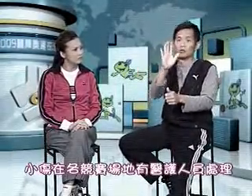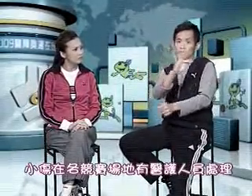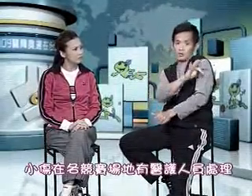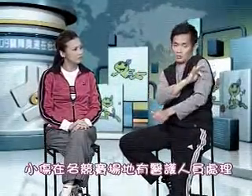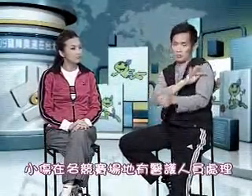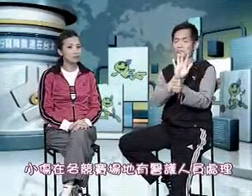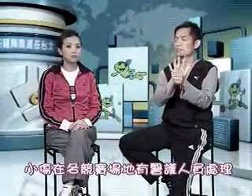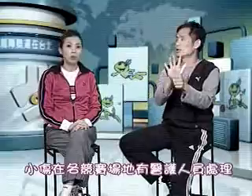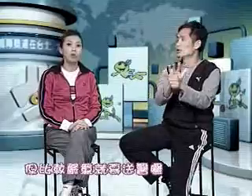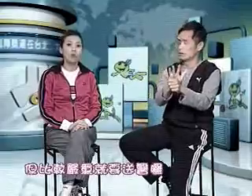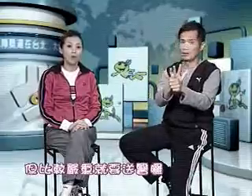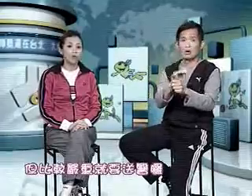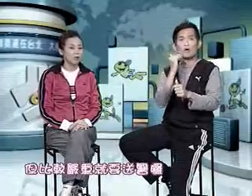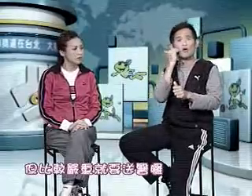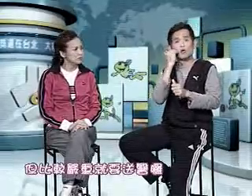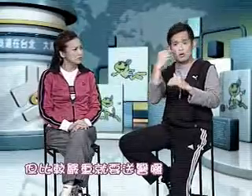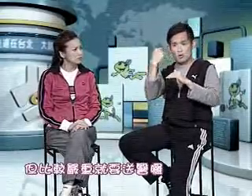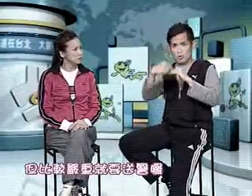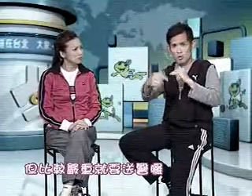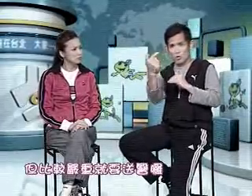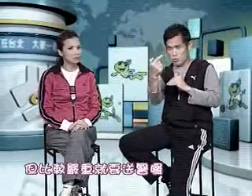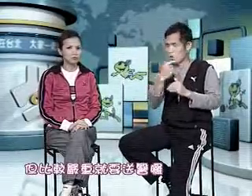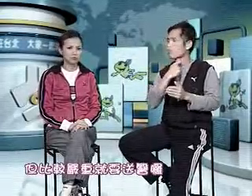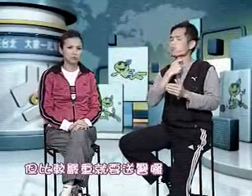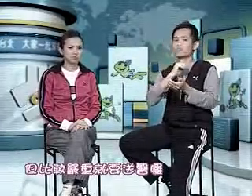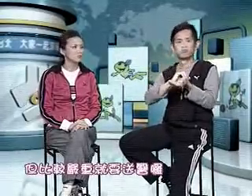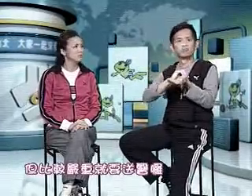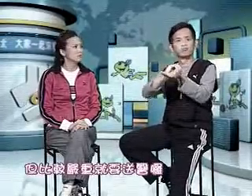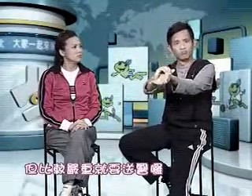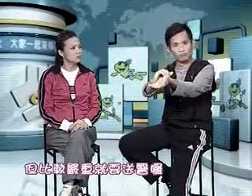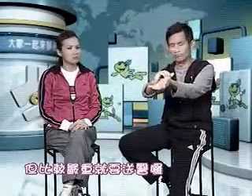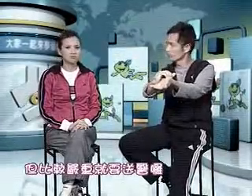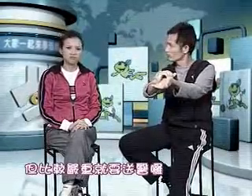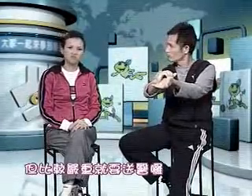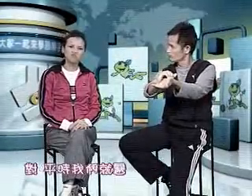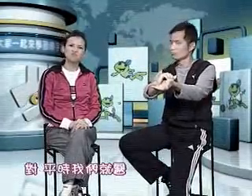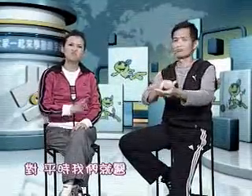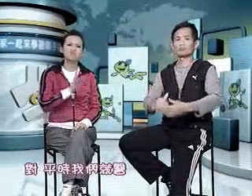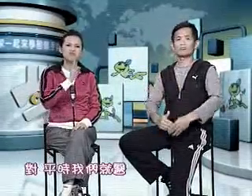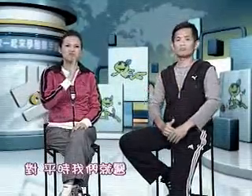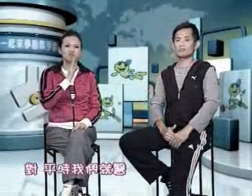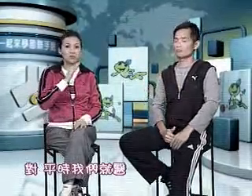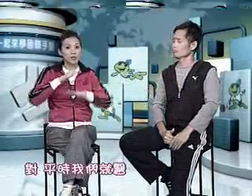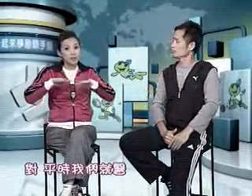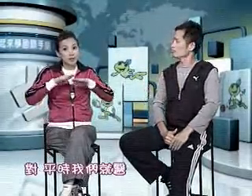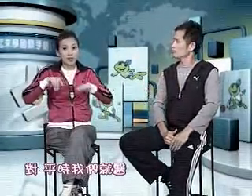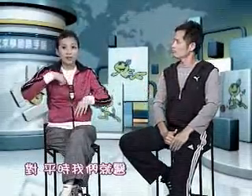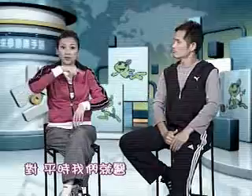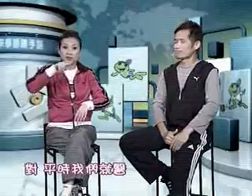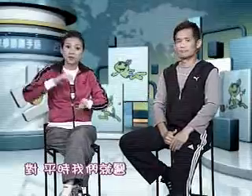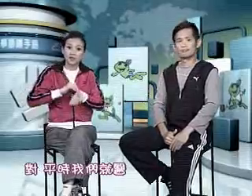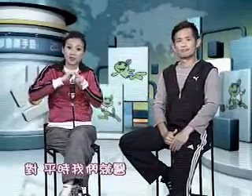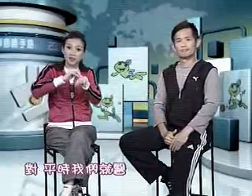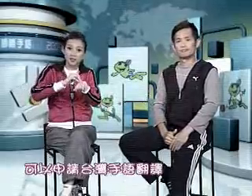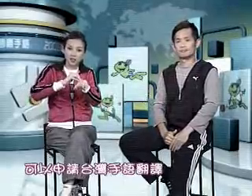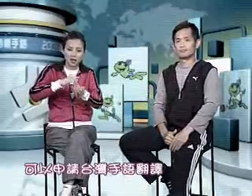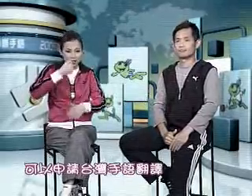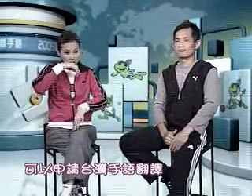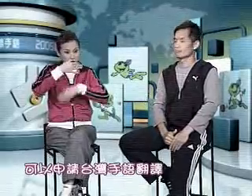员处理，哎，但比较严重就要送医喽。 对，哎，平时我们就医可以申请